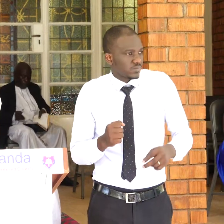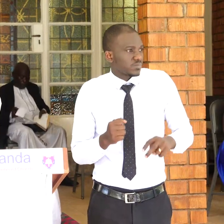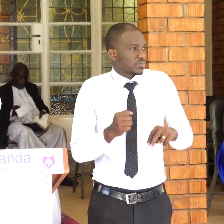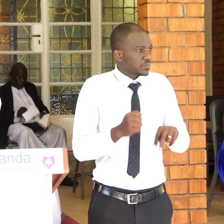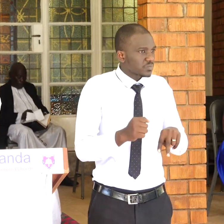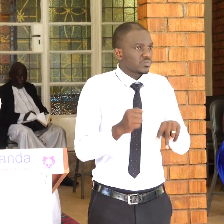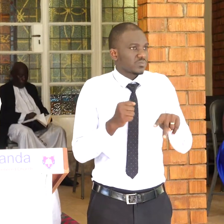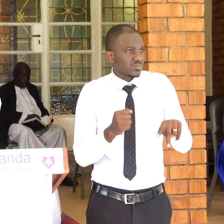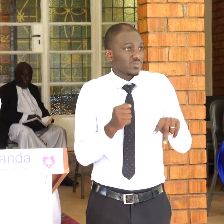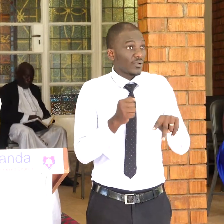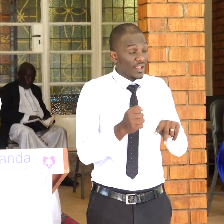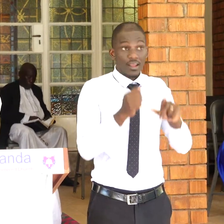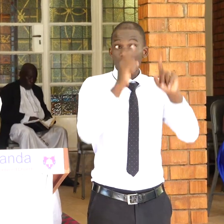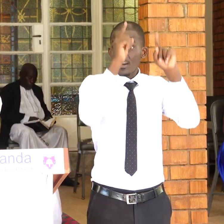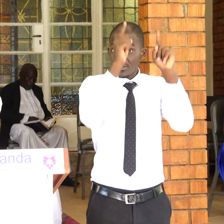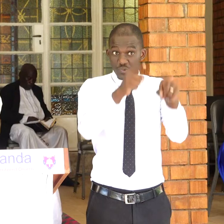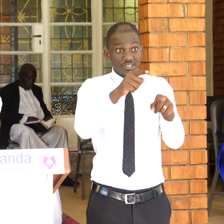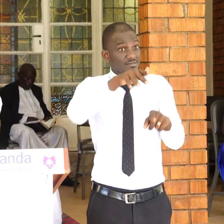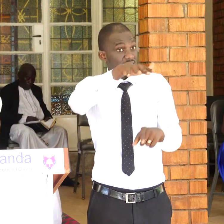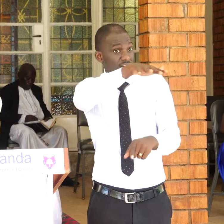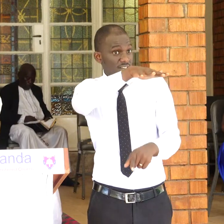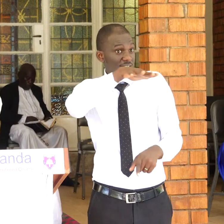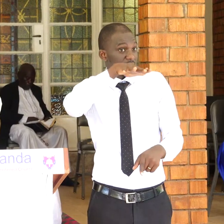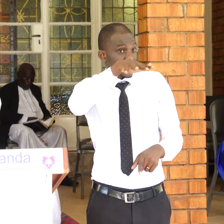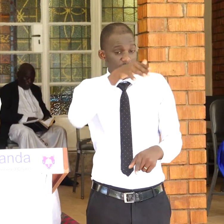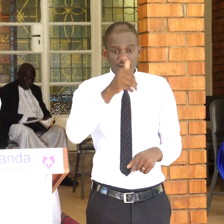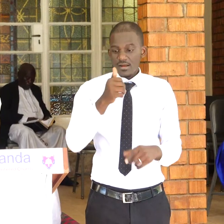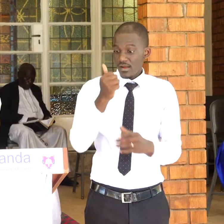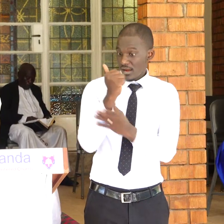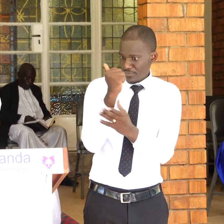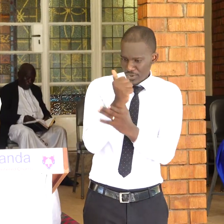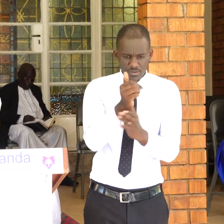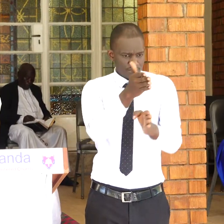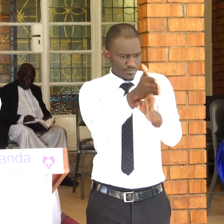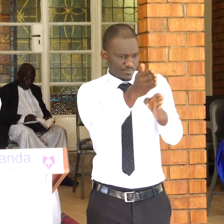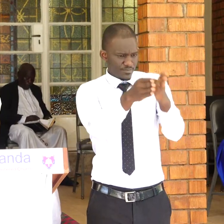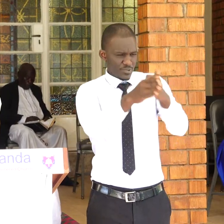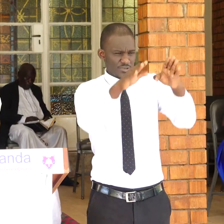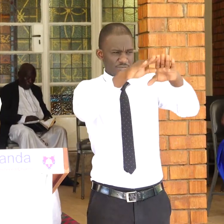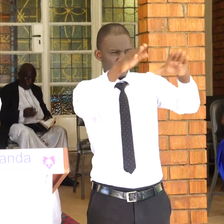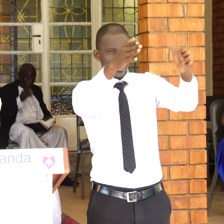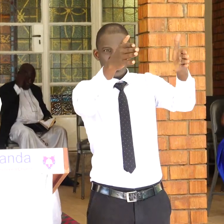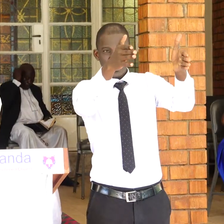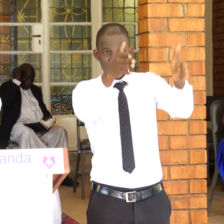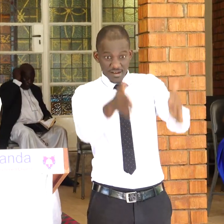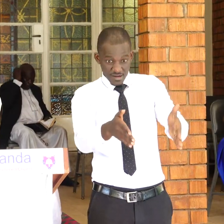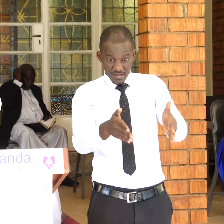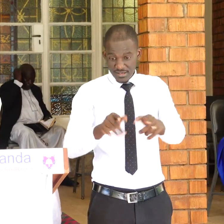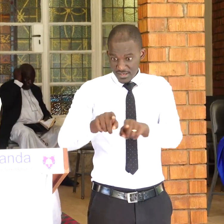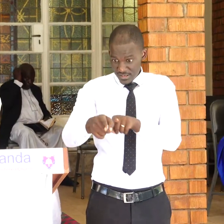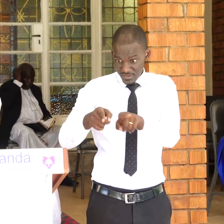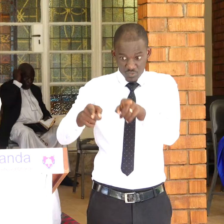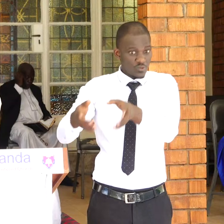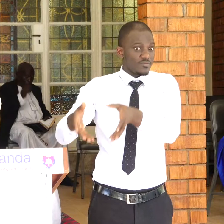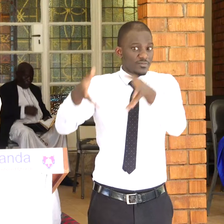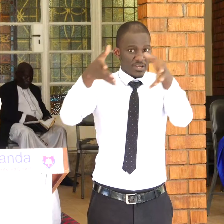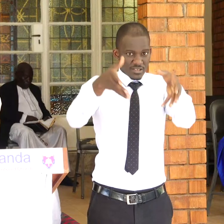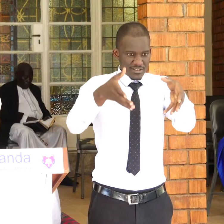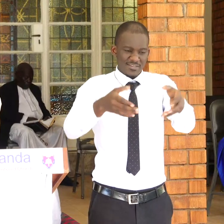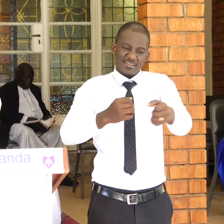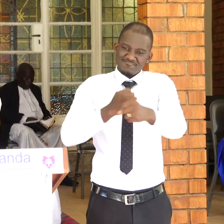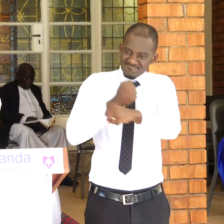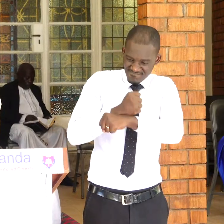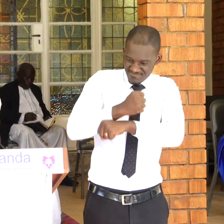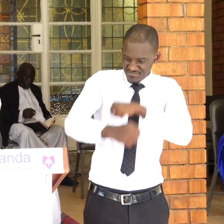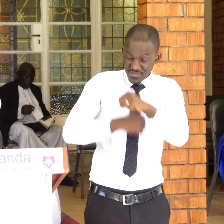mwe yamugamba. Ibulayimu n'azimbira eyo ekyoto, n'atindikira enku, n'asiba Isaaka